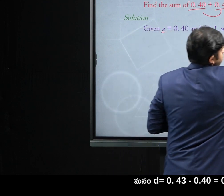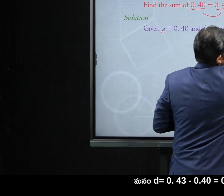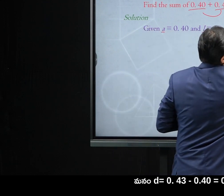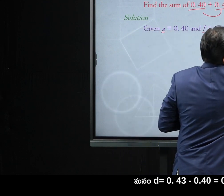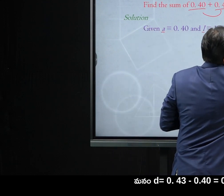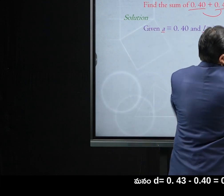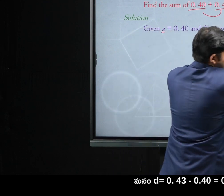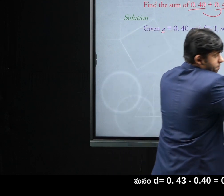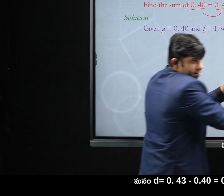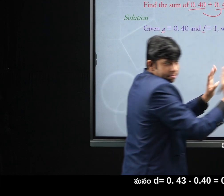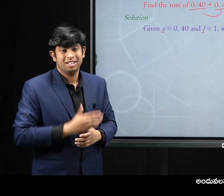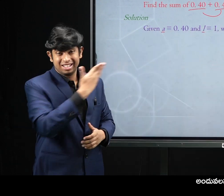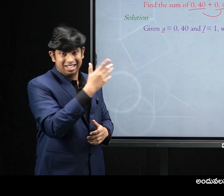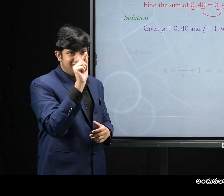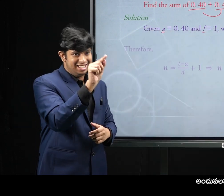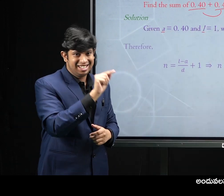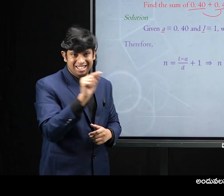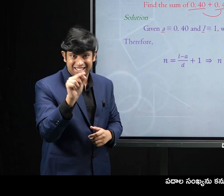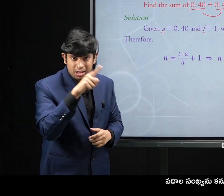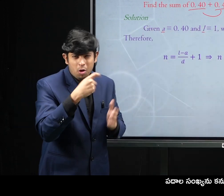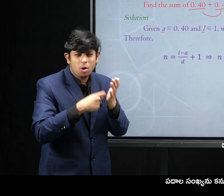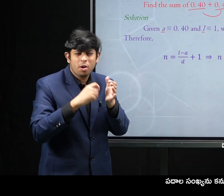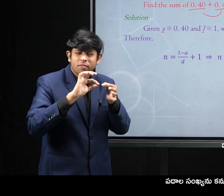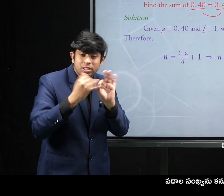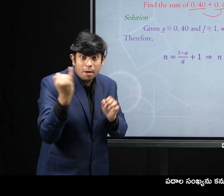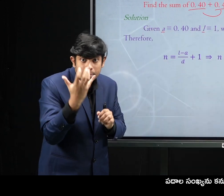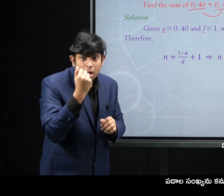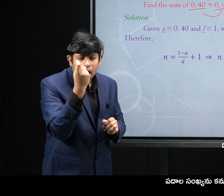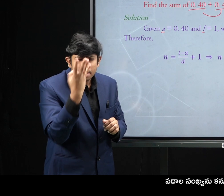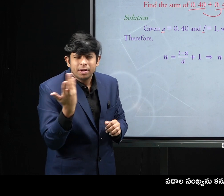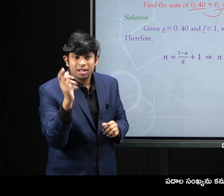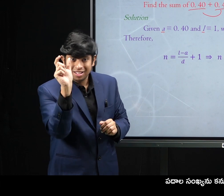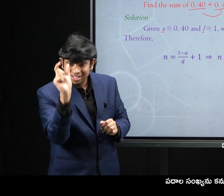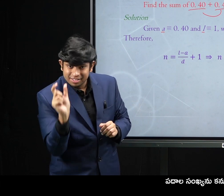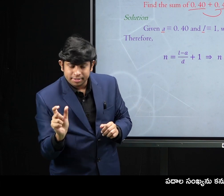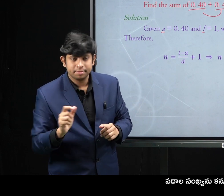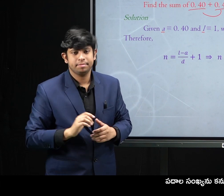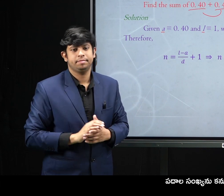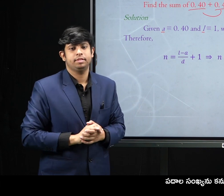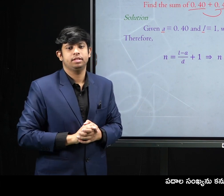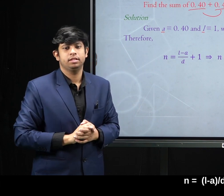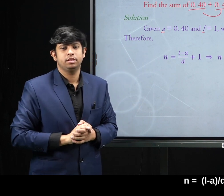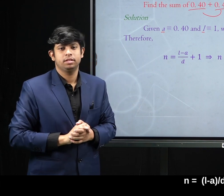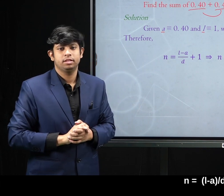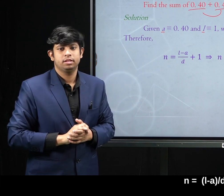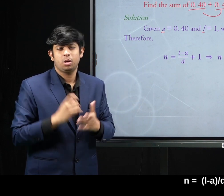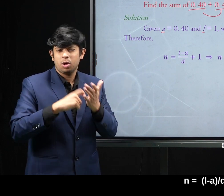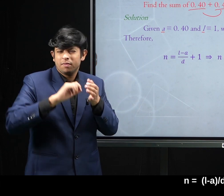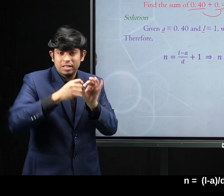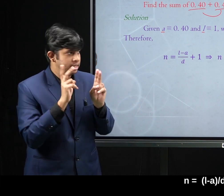0.03ని కనుగొంటాము. అందువలన పదాల సంఖ్యను కనుగొనే సూత్రం n ఈజ్ ఈక్వల్ టు l